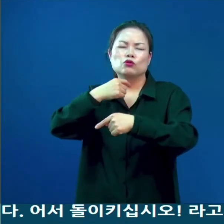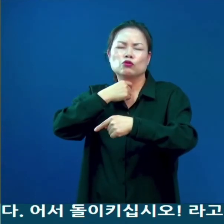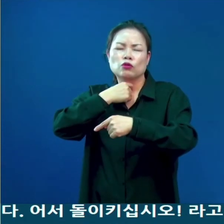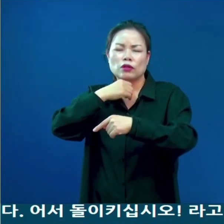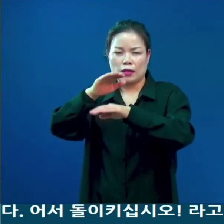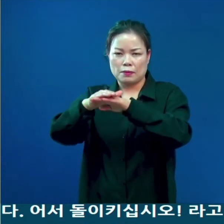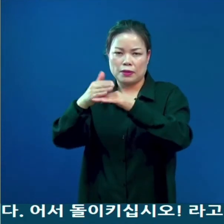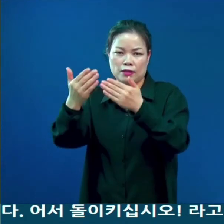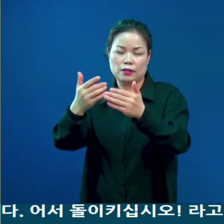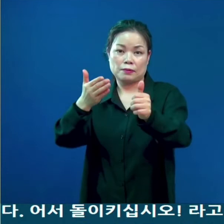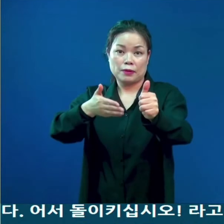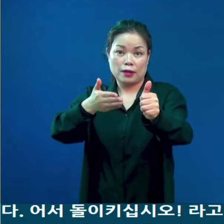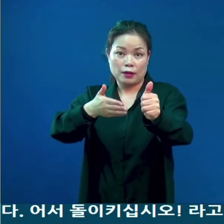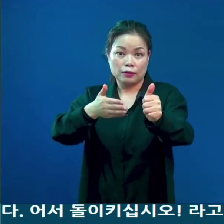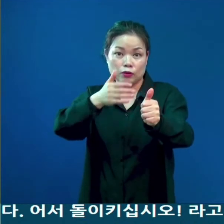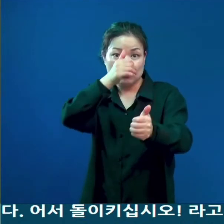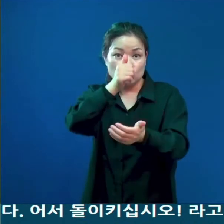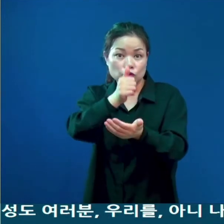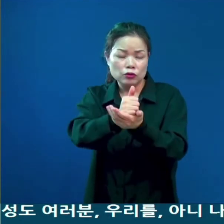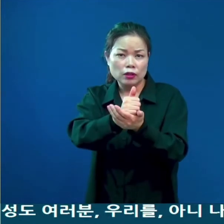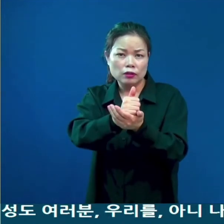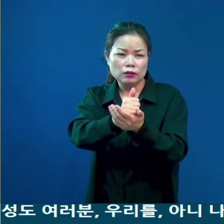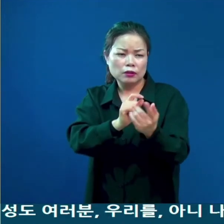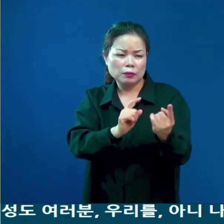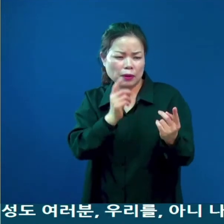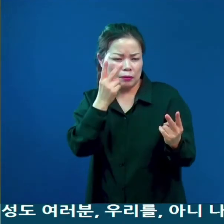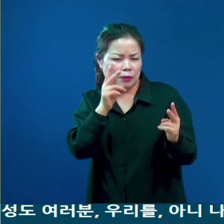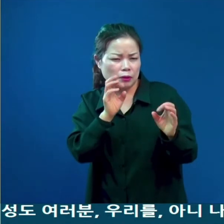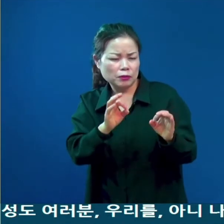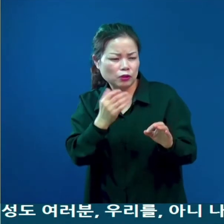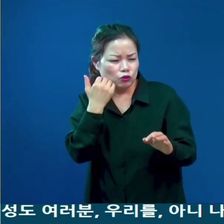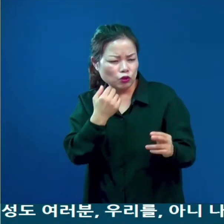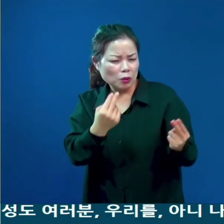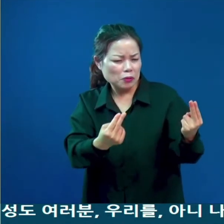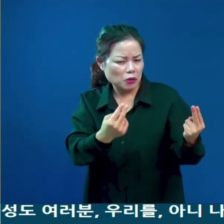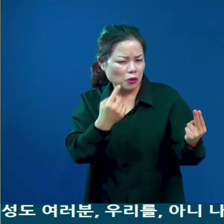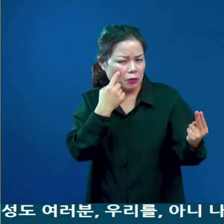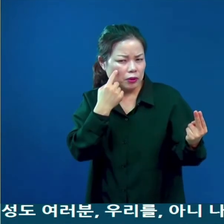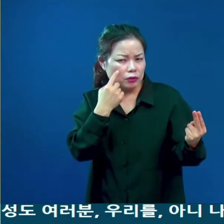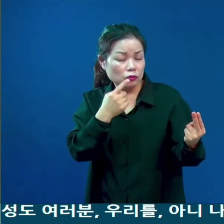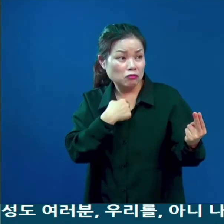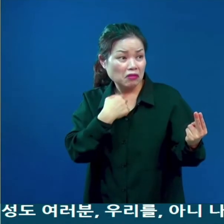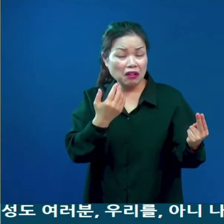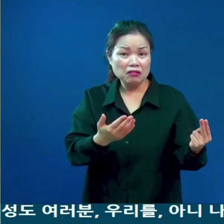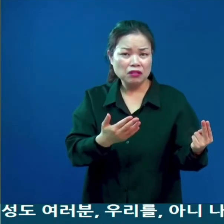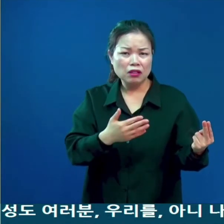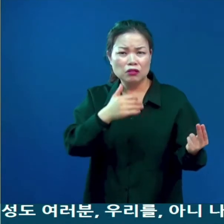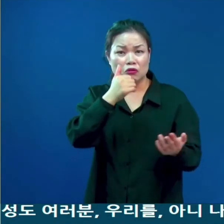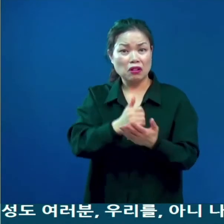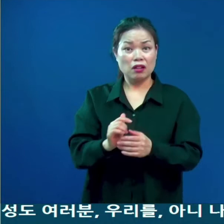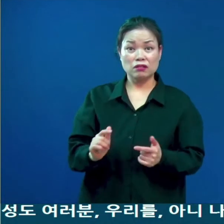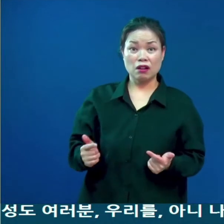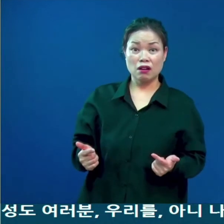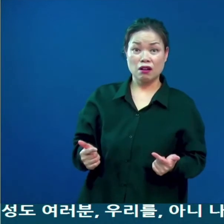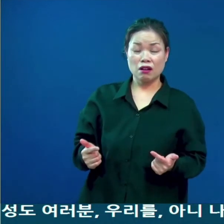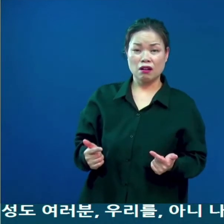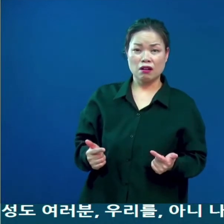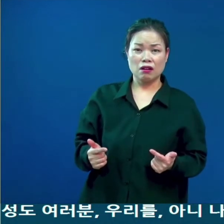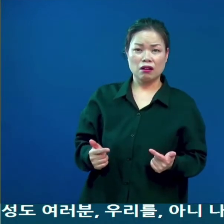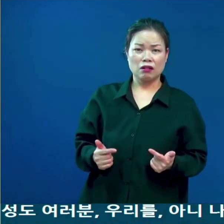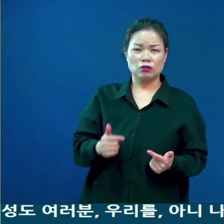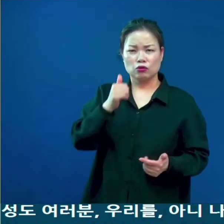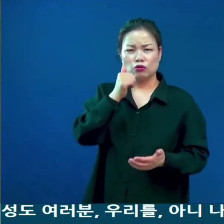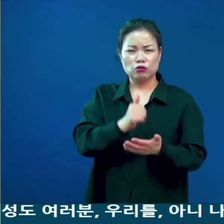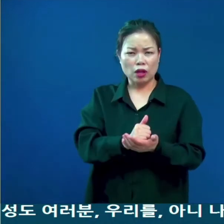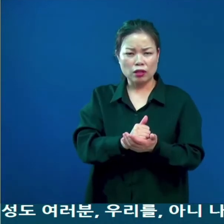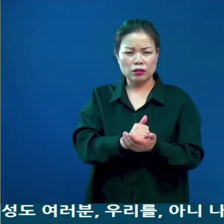소망합니다. 여러분, 죄를 상대적으로 바라보면서 내가 누구에 비하면 죄도 지은 것 아니야, 이건 죄도 아니야, 이렇게 죄를